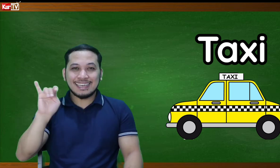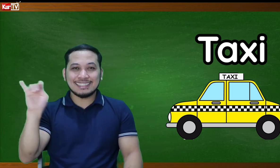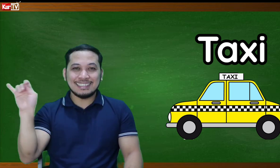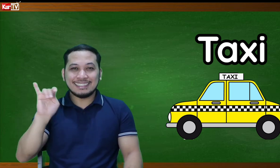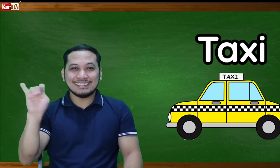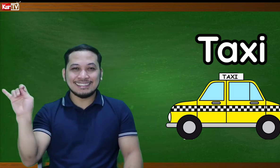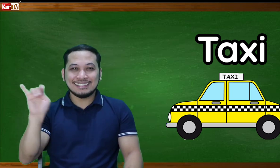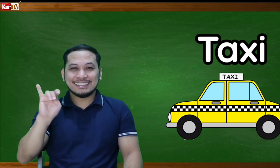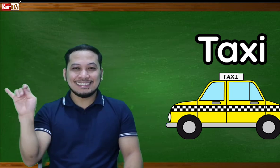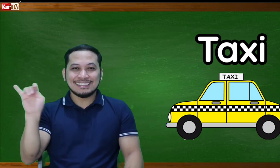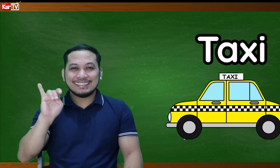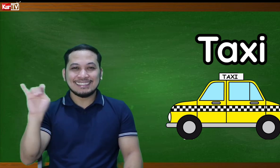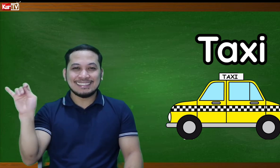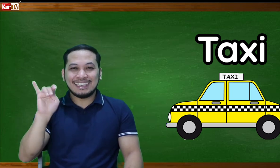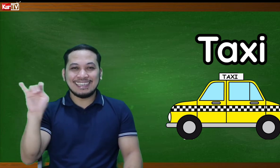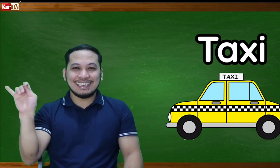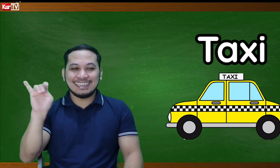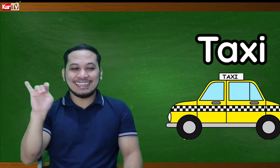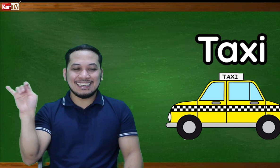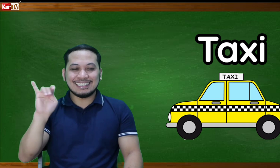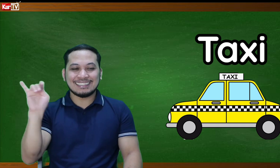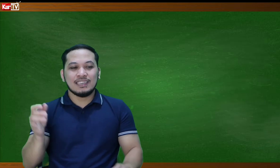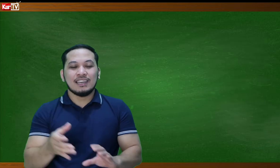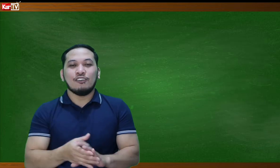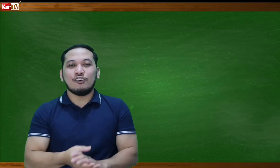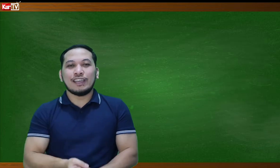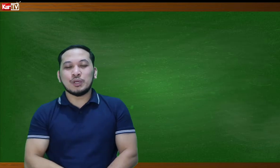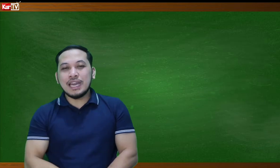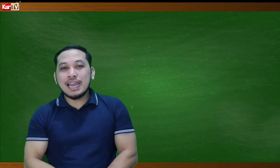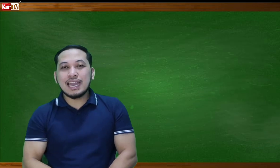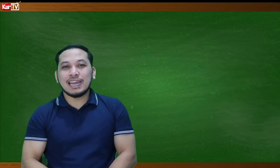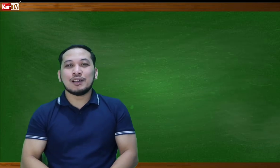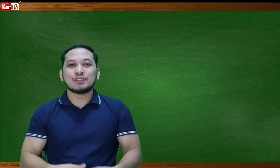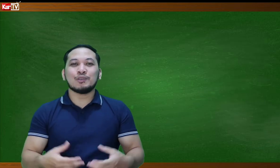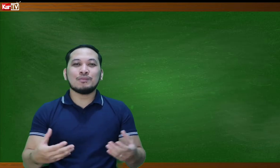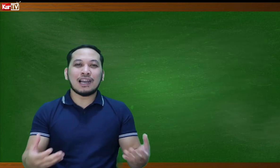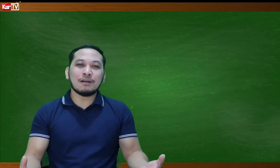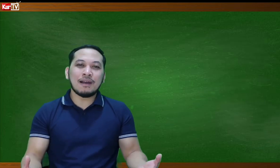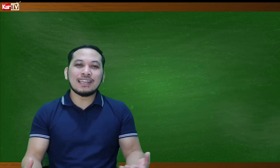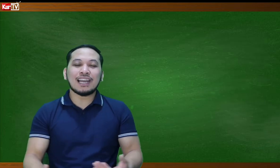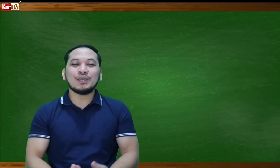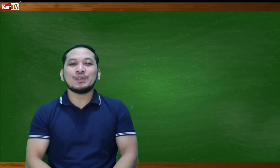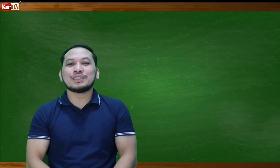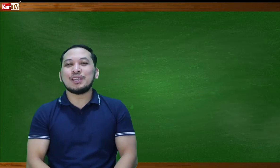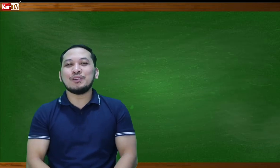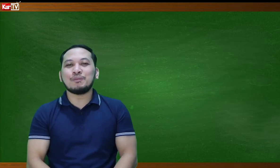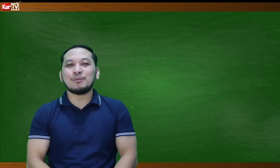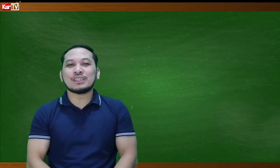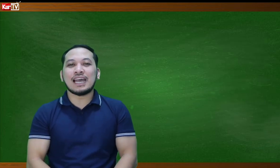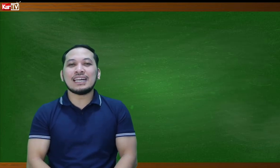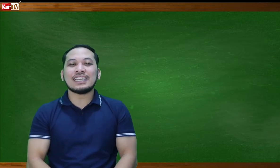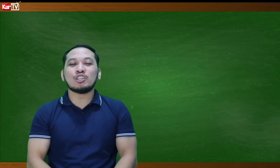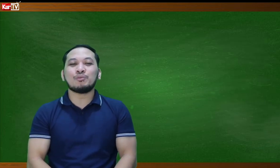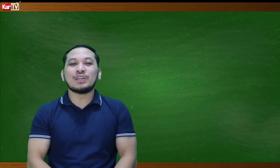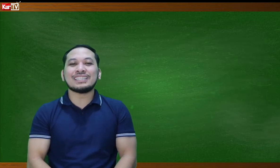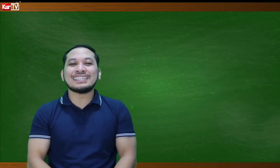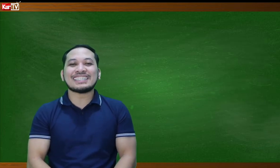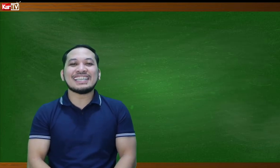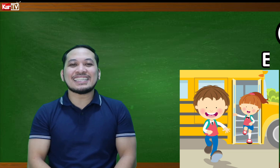Taxi. Yes. Yes. O, ito na. So, nakababa na kayo doon sa inyong pupuntahan. Ganito po natin isisenas